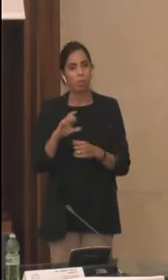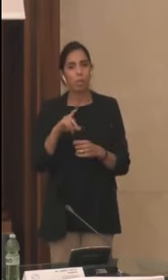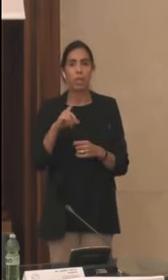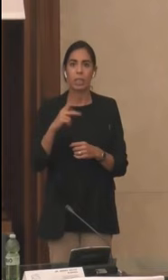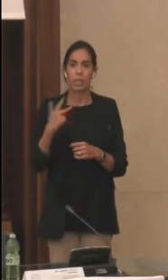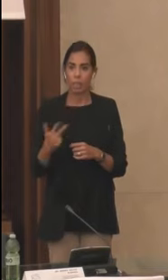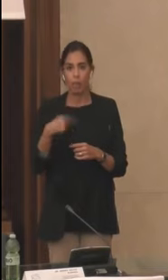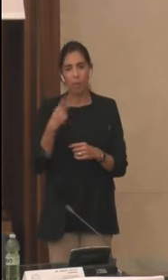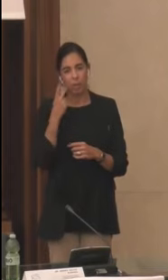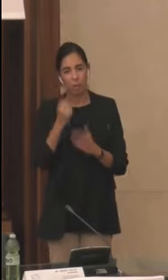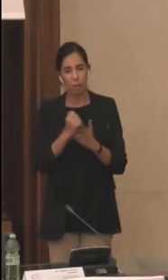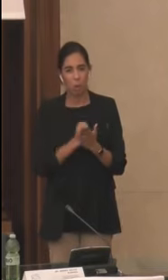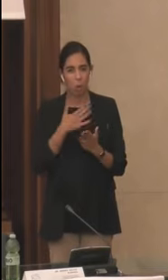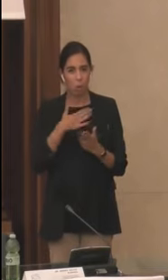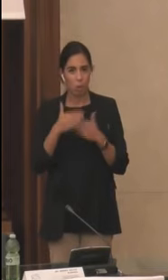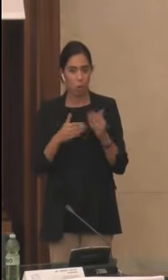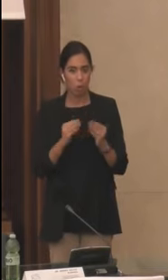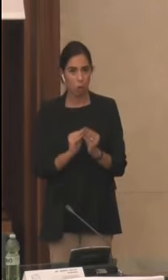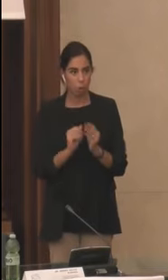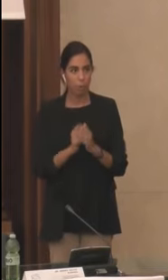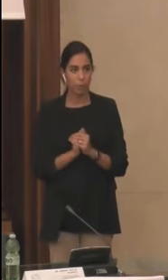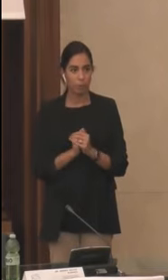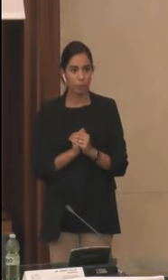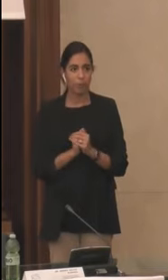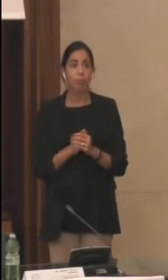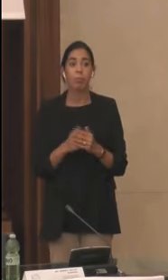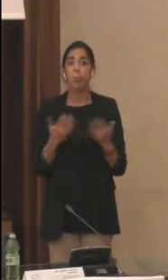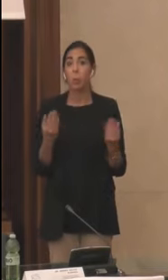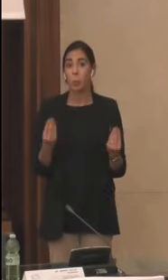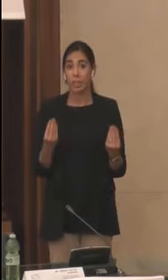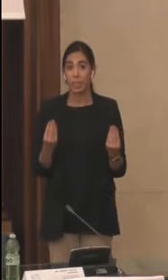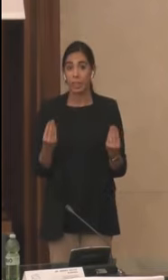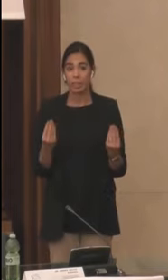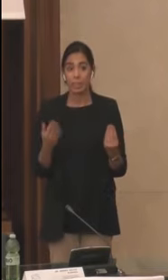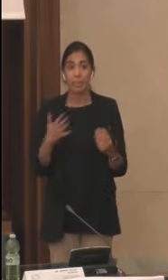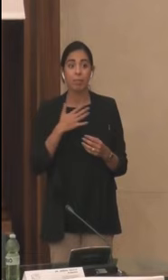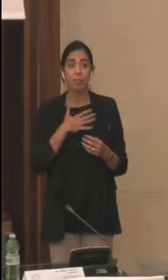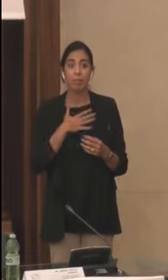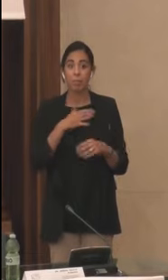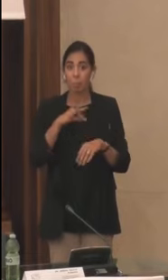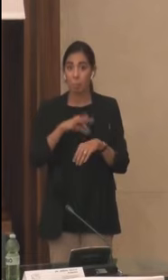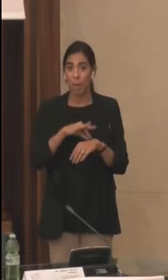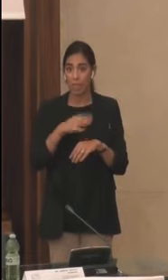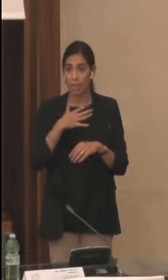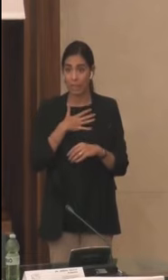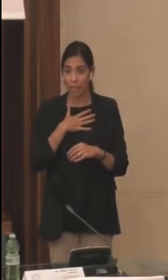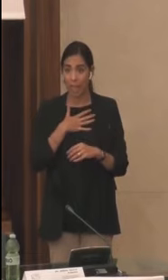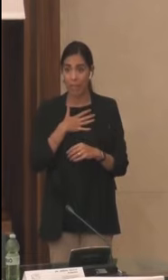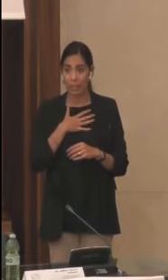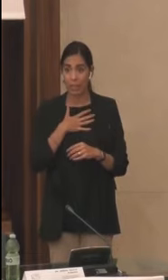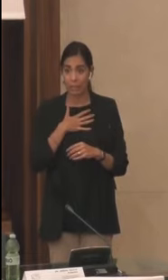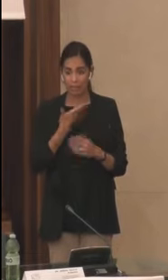Entonces mis pacientes que le tratamos sin costo, de los 7 millones de paraguayos, la